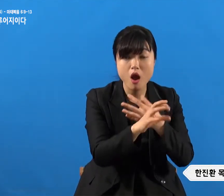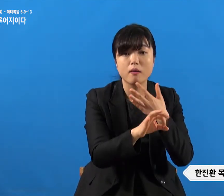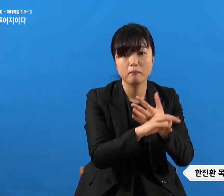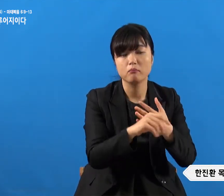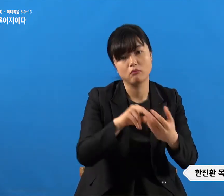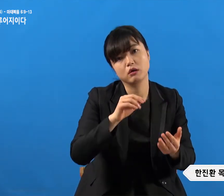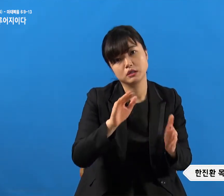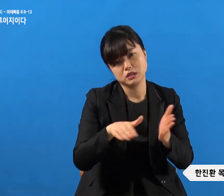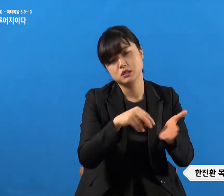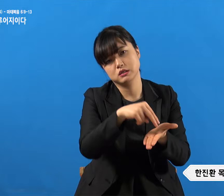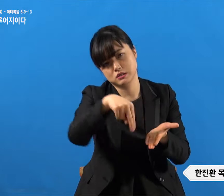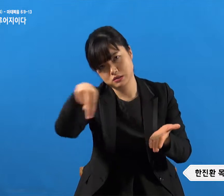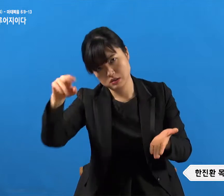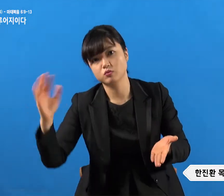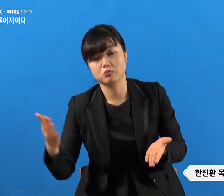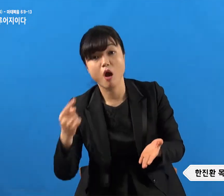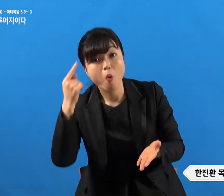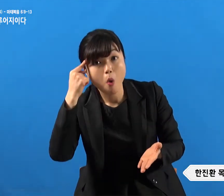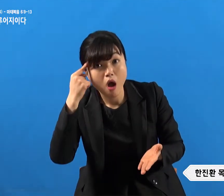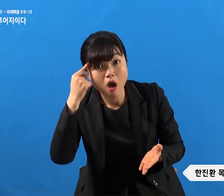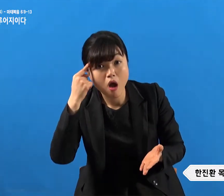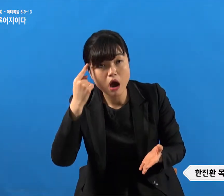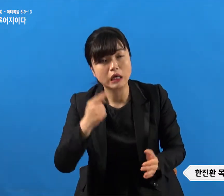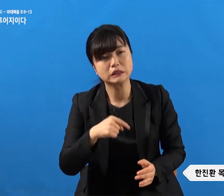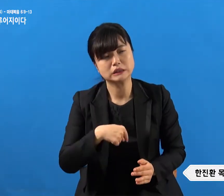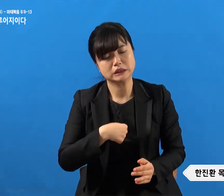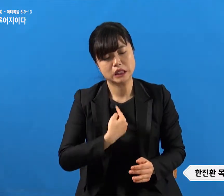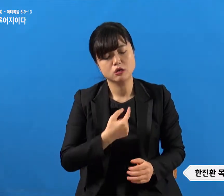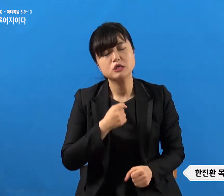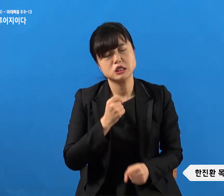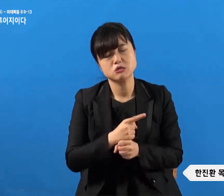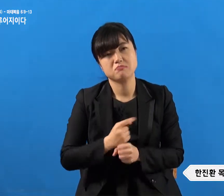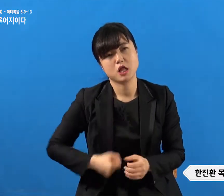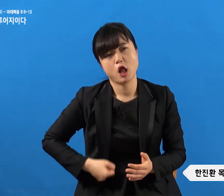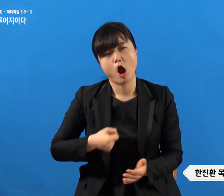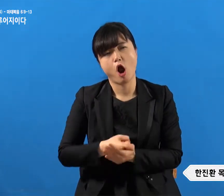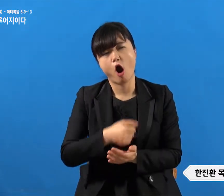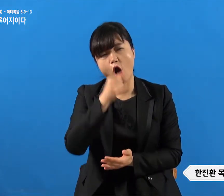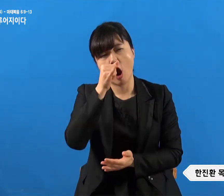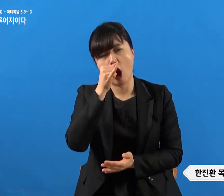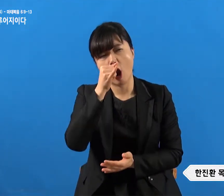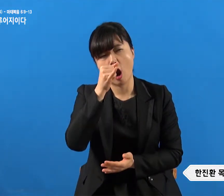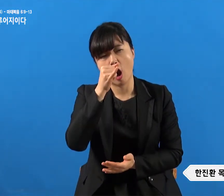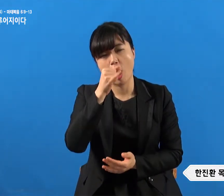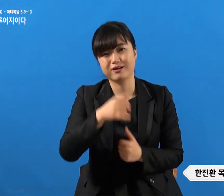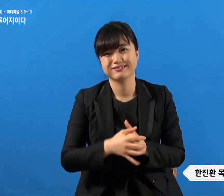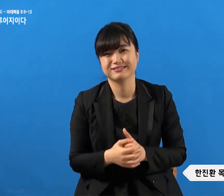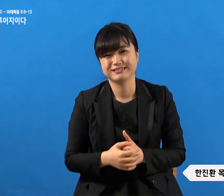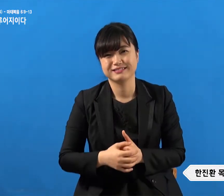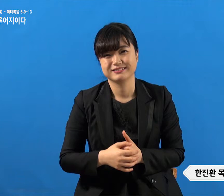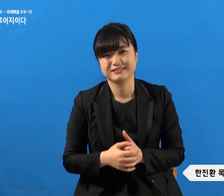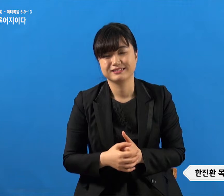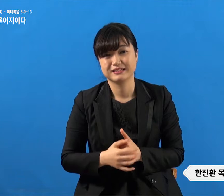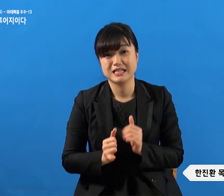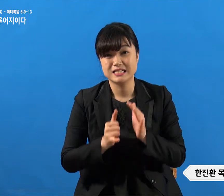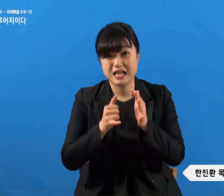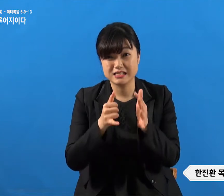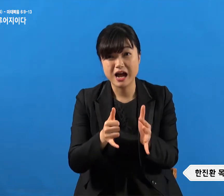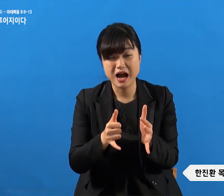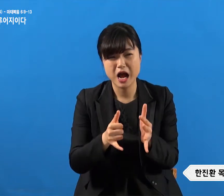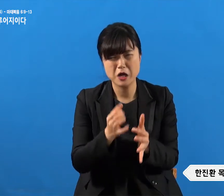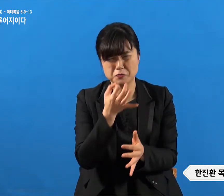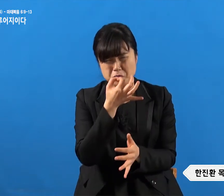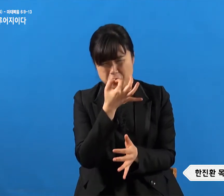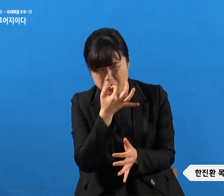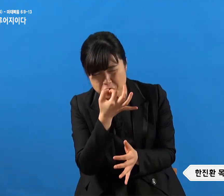없습니다. 왜냐하면 그런 사람은 자기가 이미 답을 가지고 있기 때문입니다. 세상